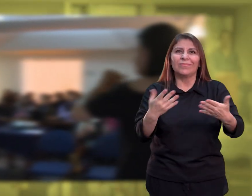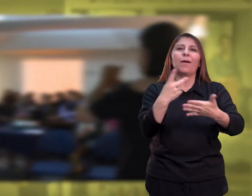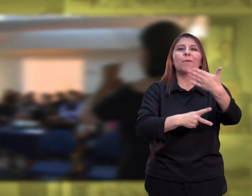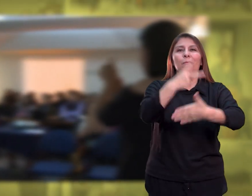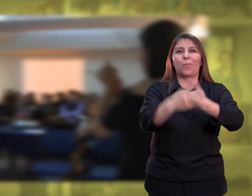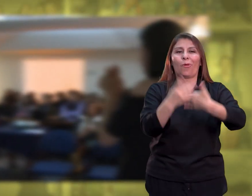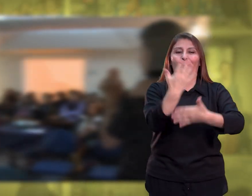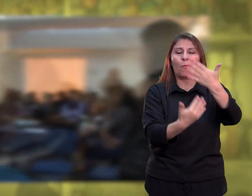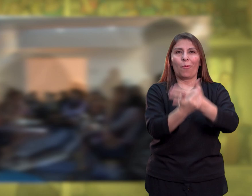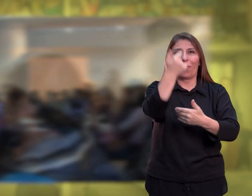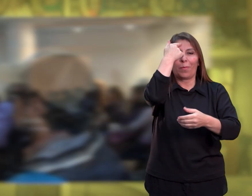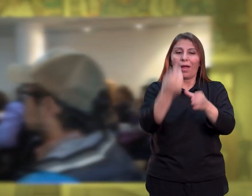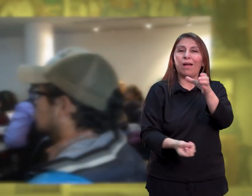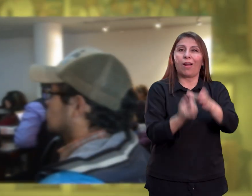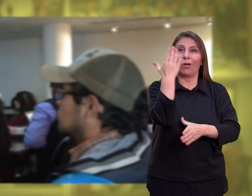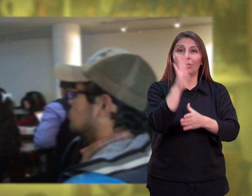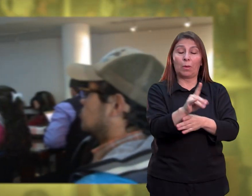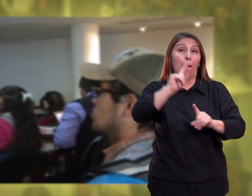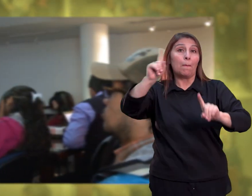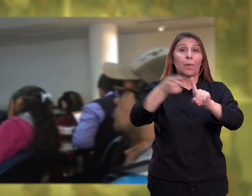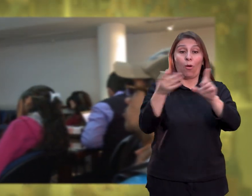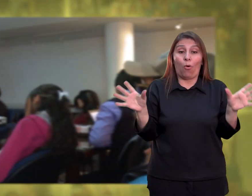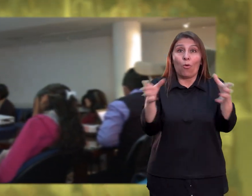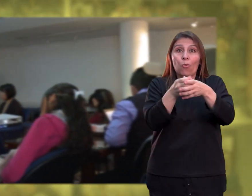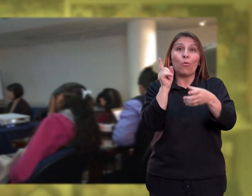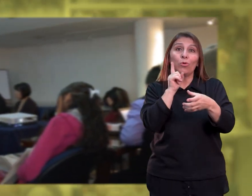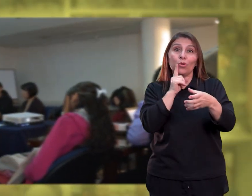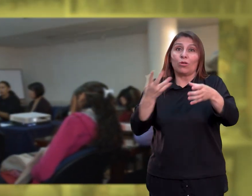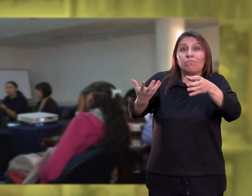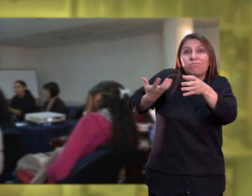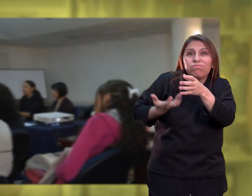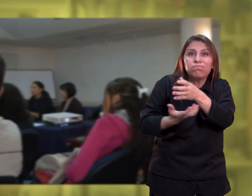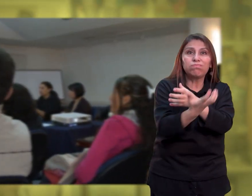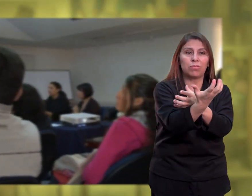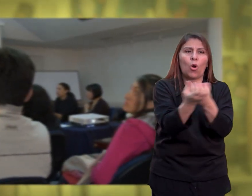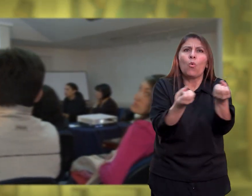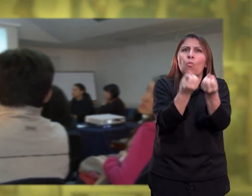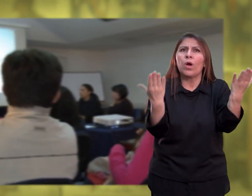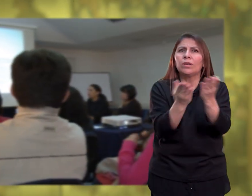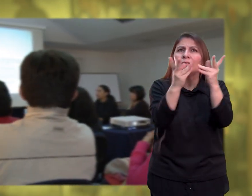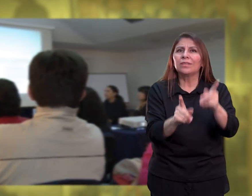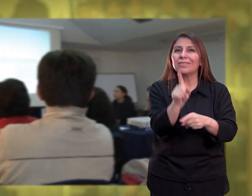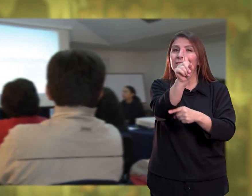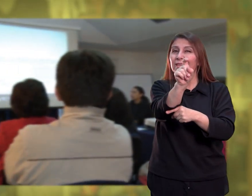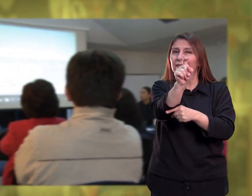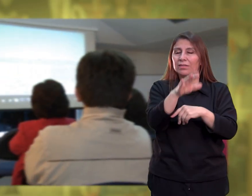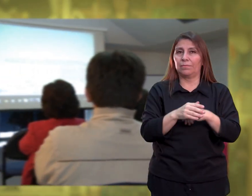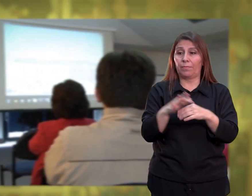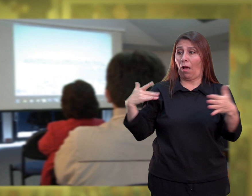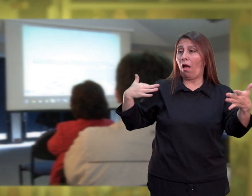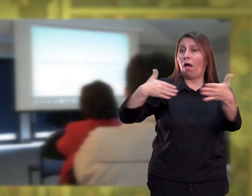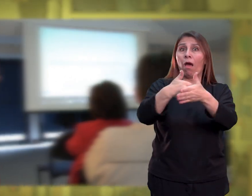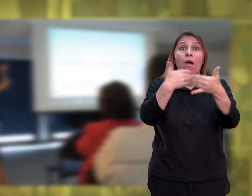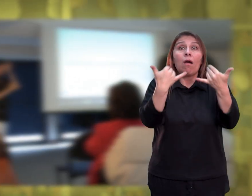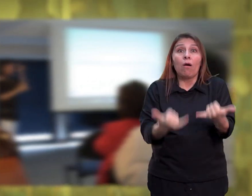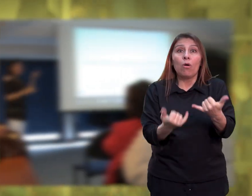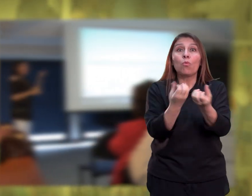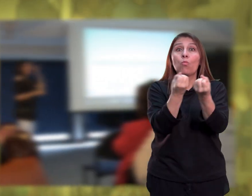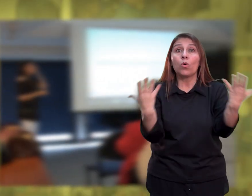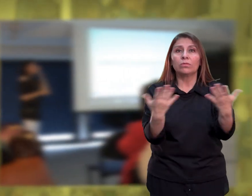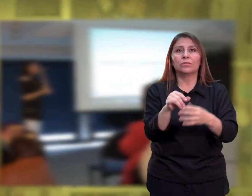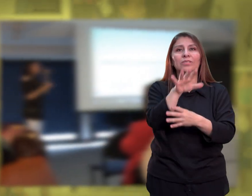del proyecto Manos y Pensamiento y el ingreso de la primera cohorte de estudiantes sordos con 6 estudiantes. Al día de